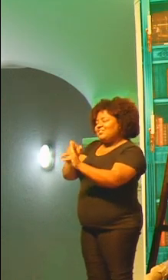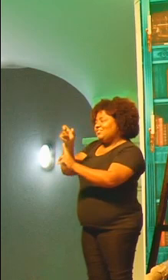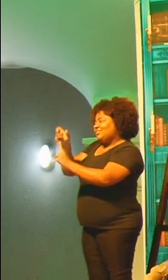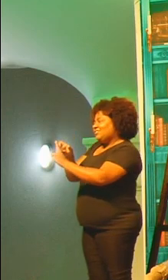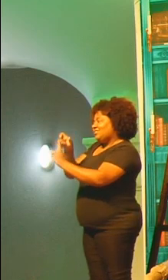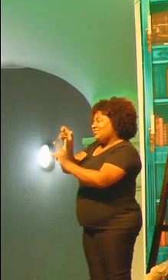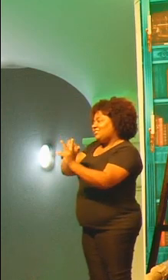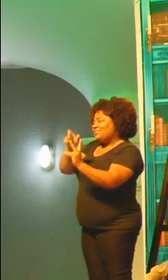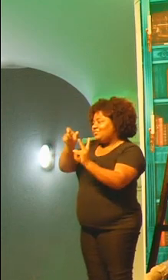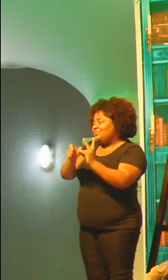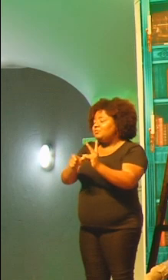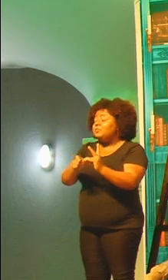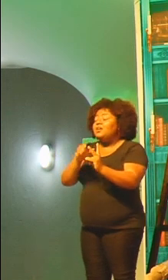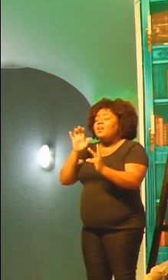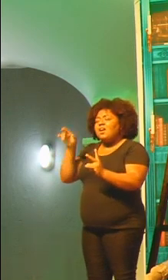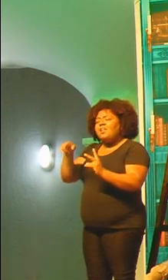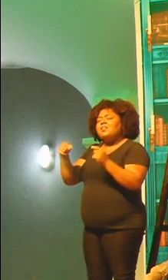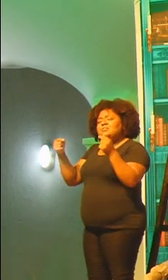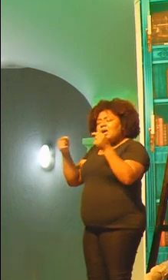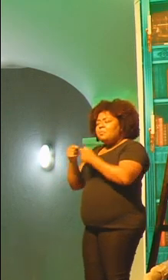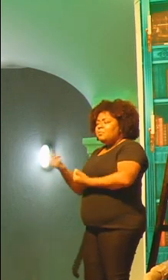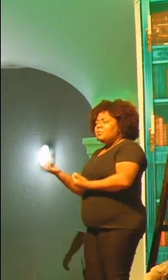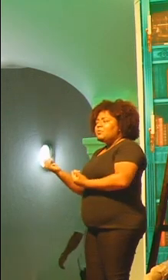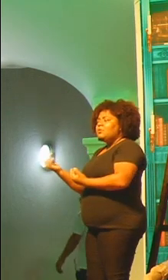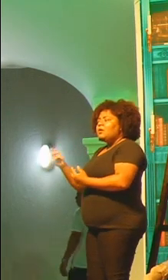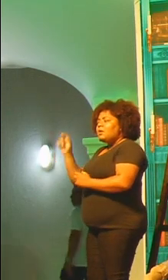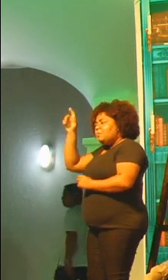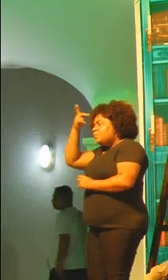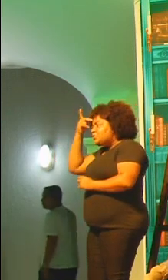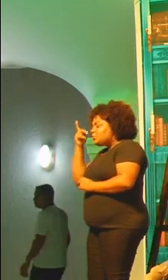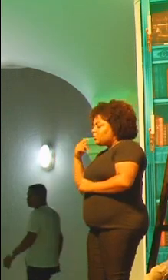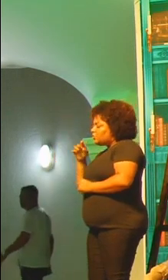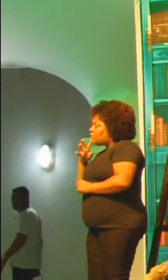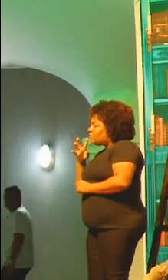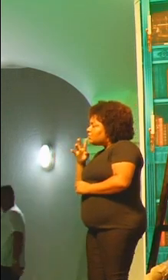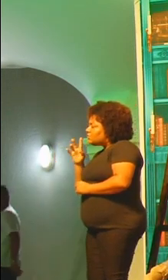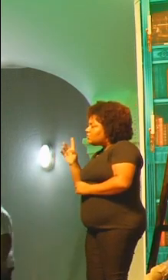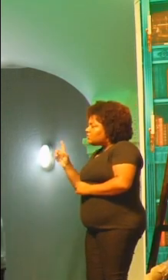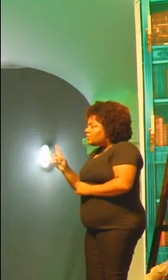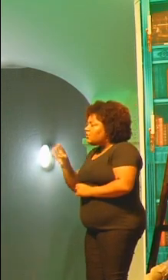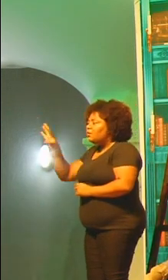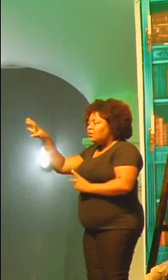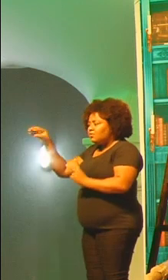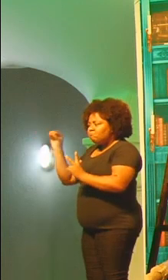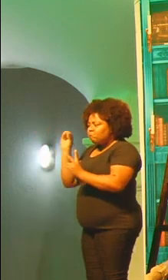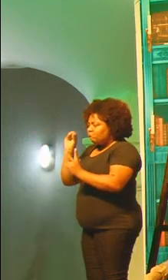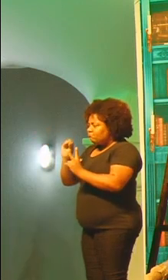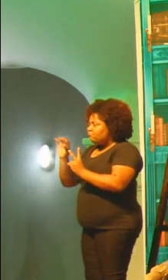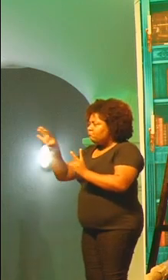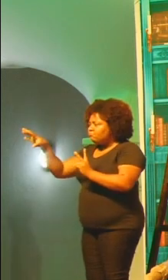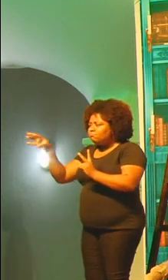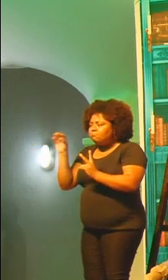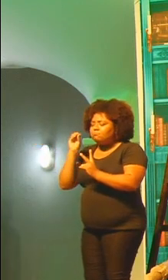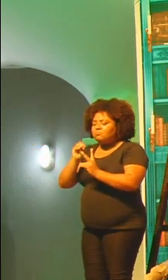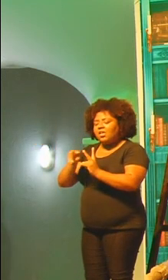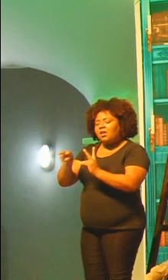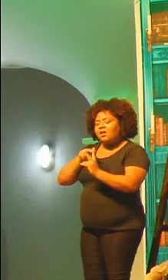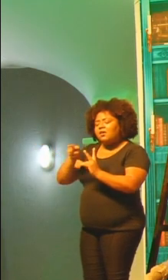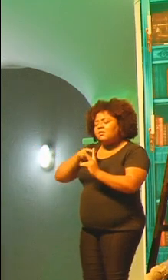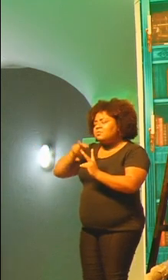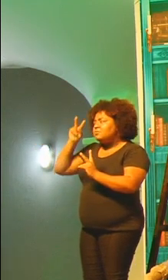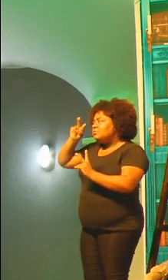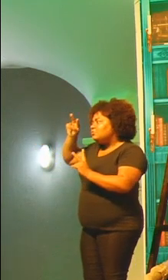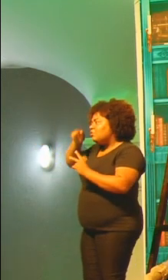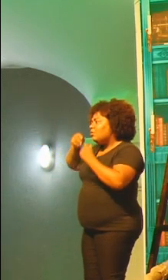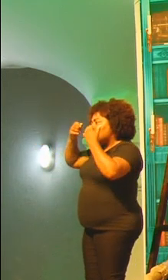pessoas que eu tive o privilégio de encontrar em meu caminho. E são elas contando essa história que